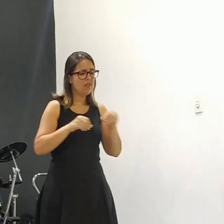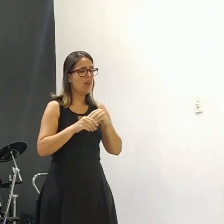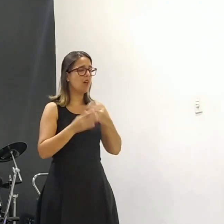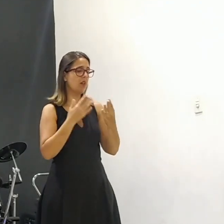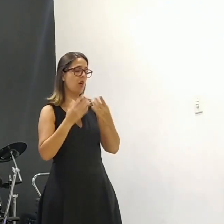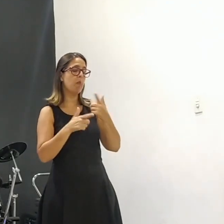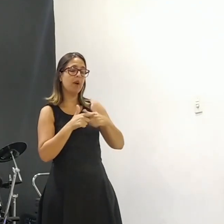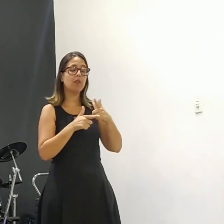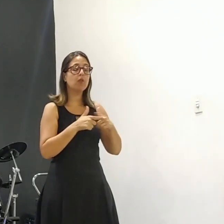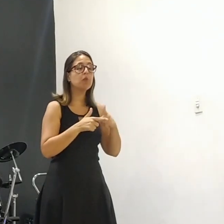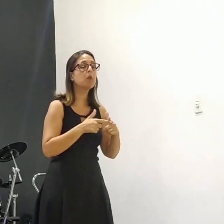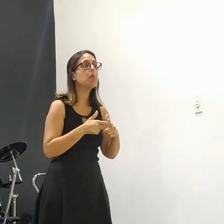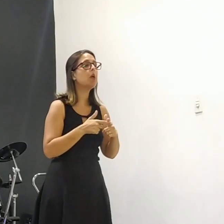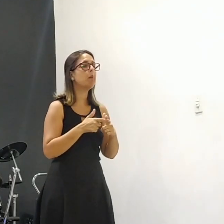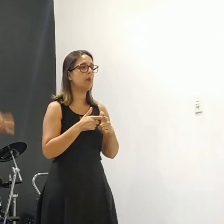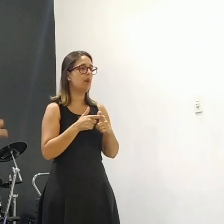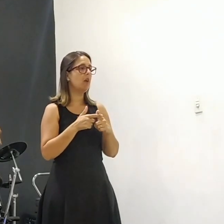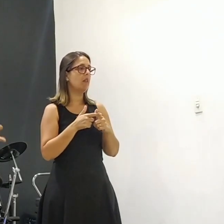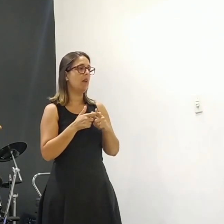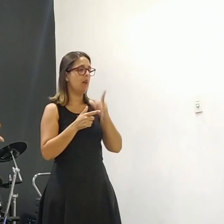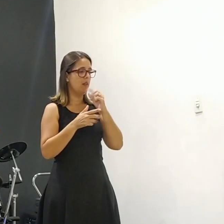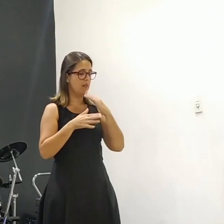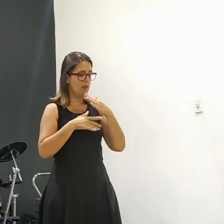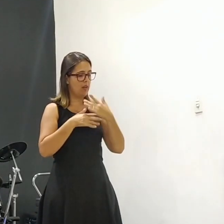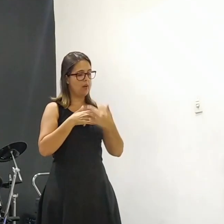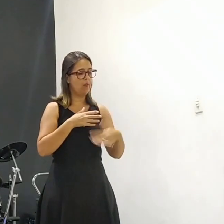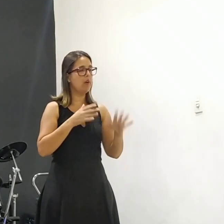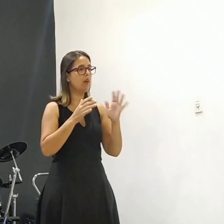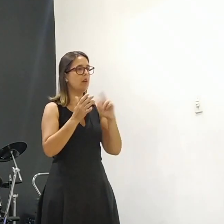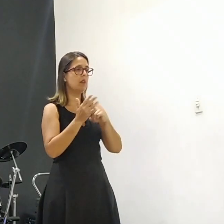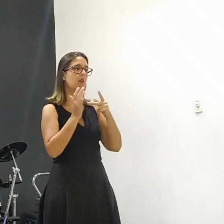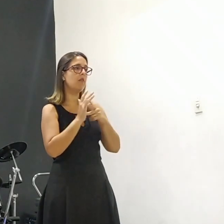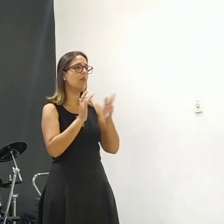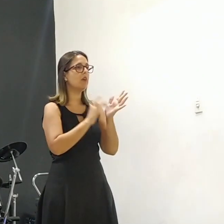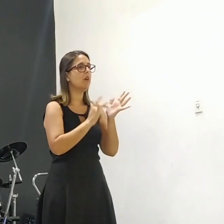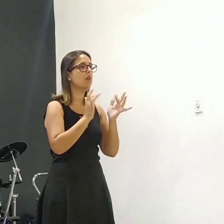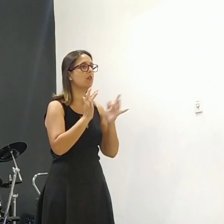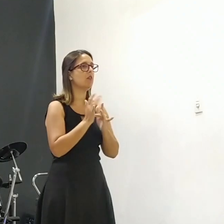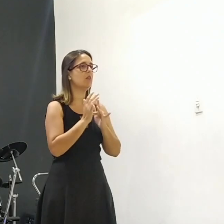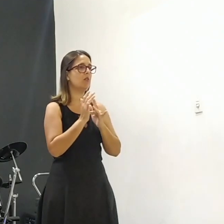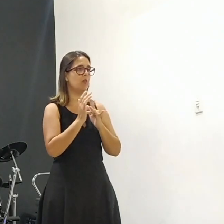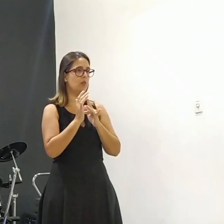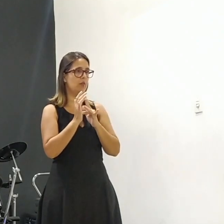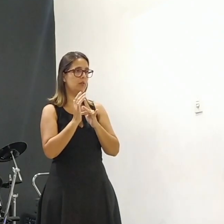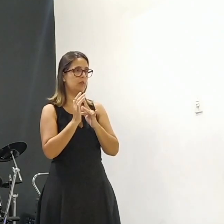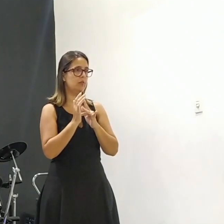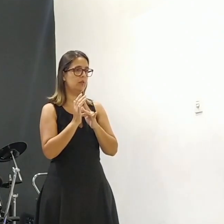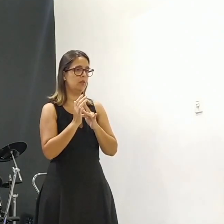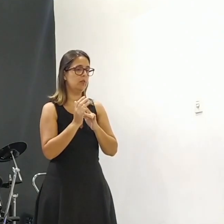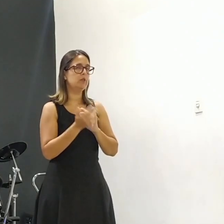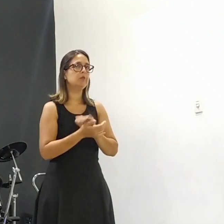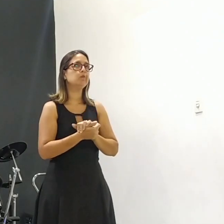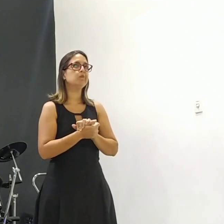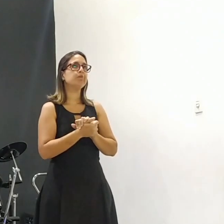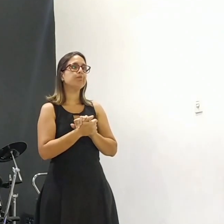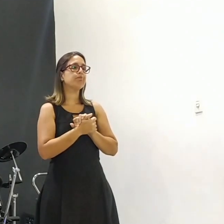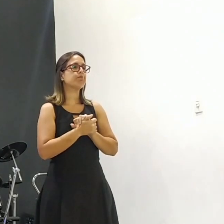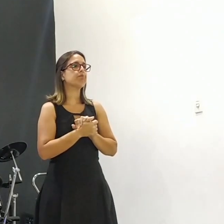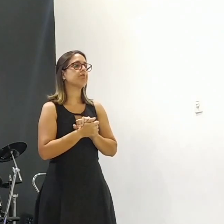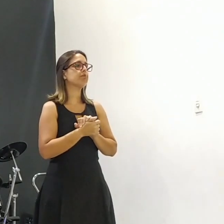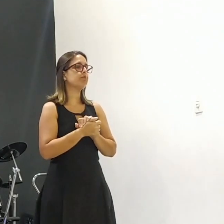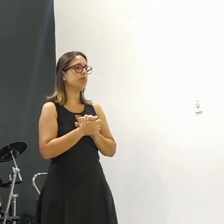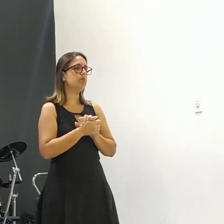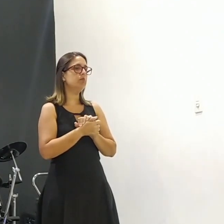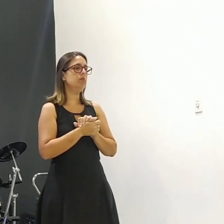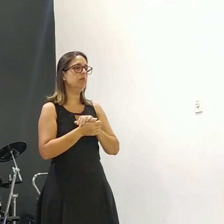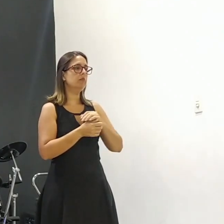vida que vai beber dessa água que está jorrando de dentro de você, Rodrigo? Que jorra lá nas